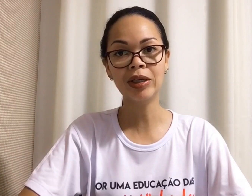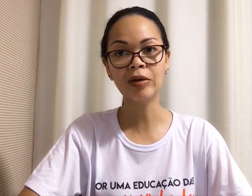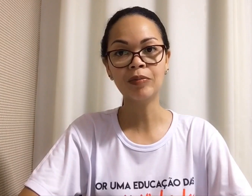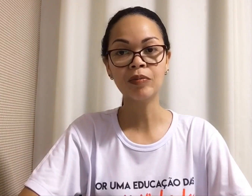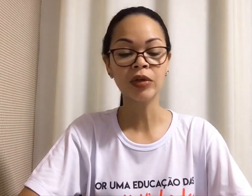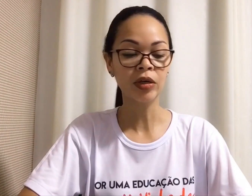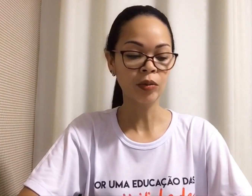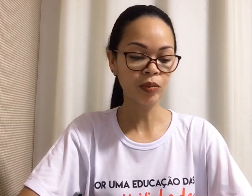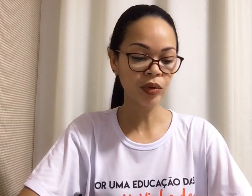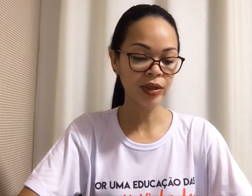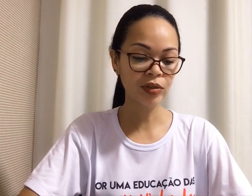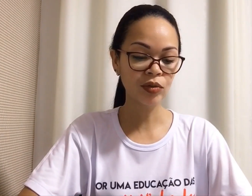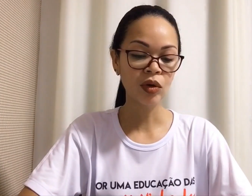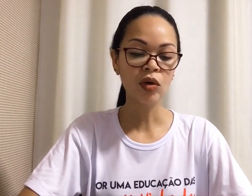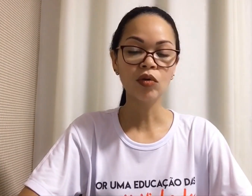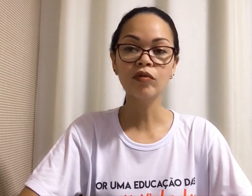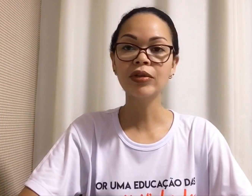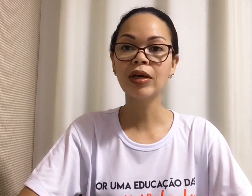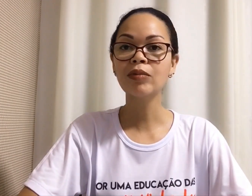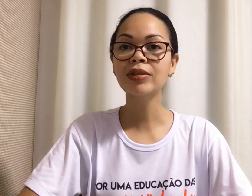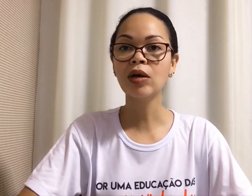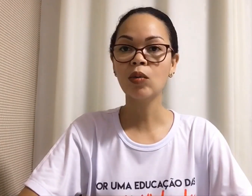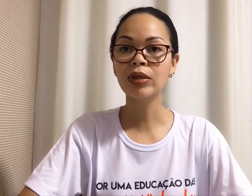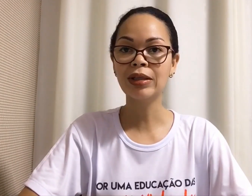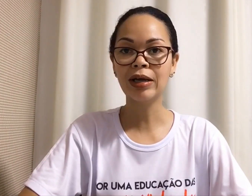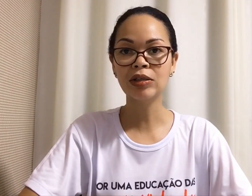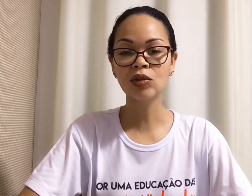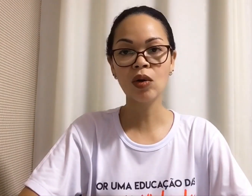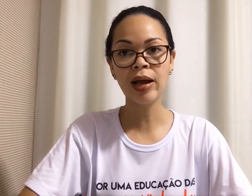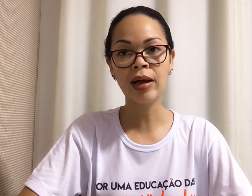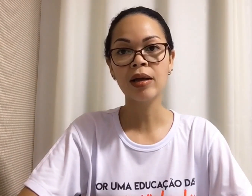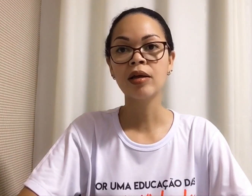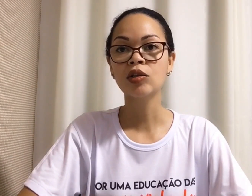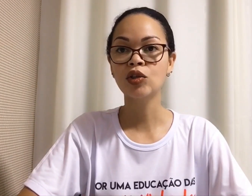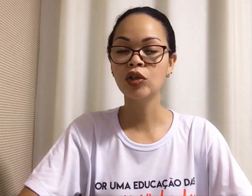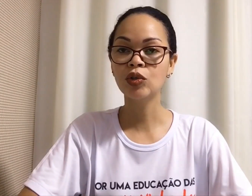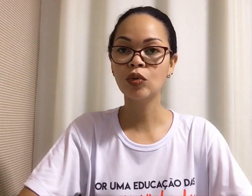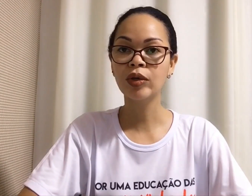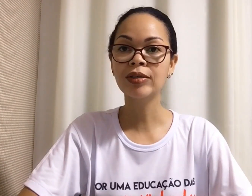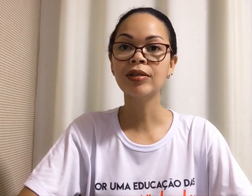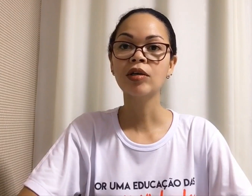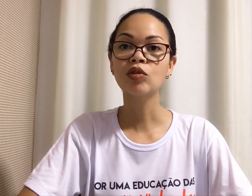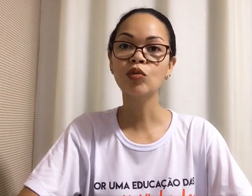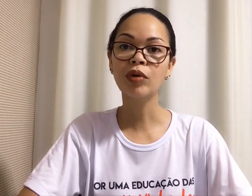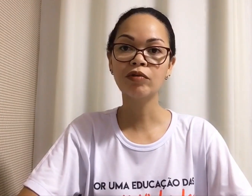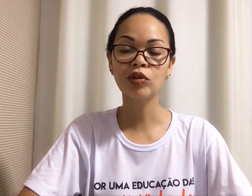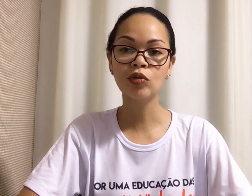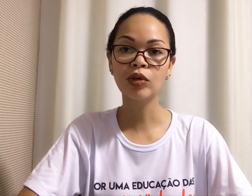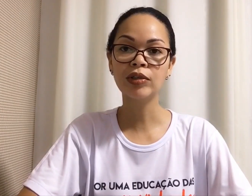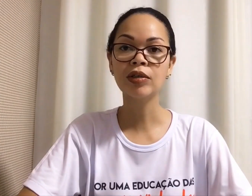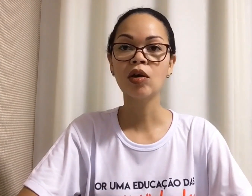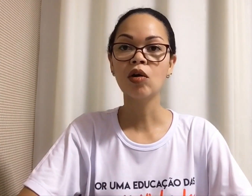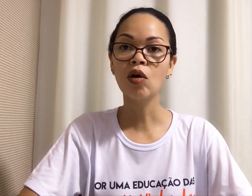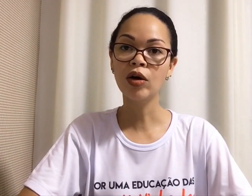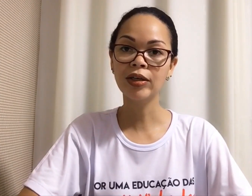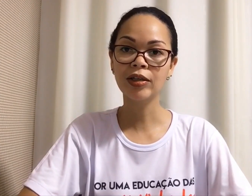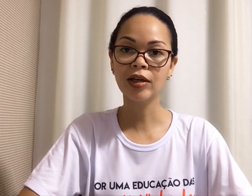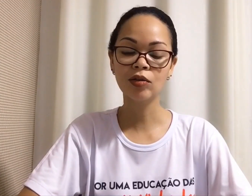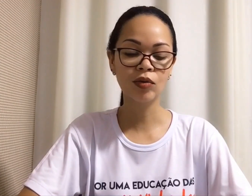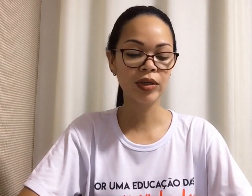família. Por isso, convidamos a comunidade escolar, gestores, supervisores,